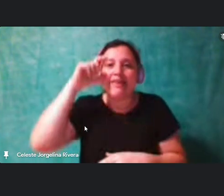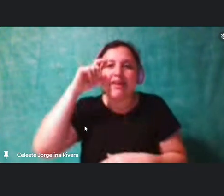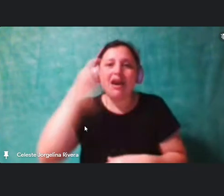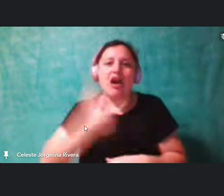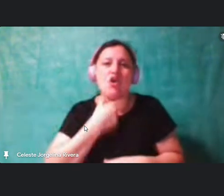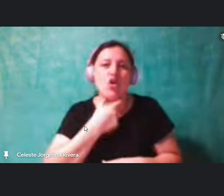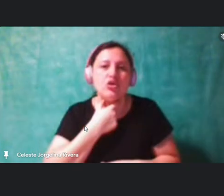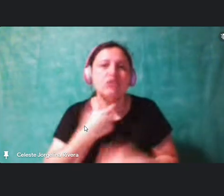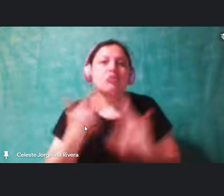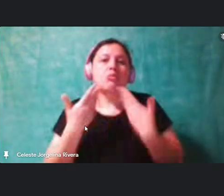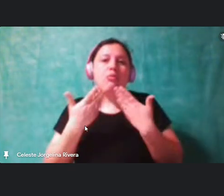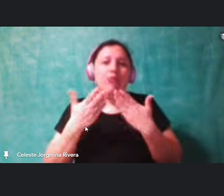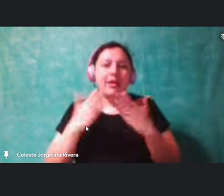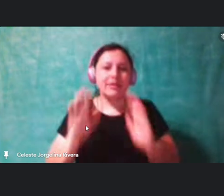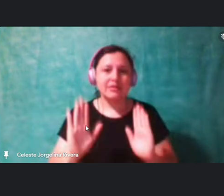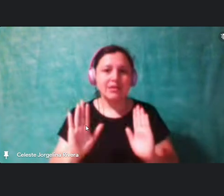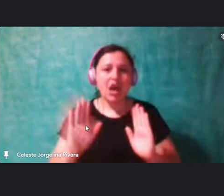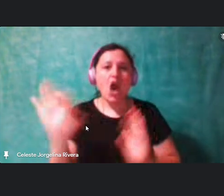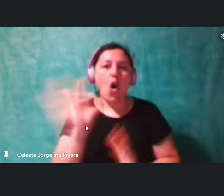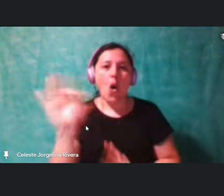o el 15.